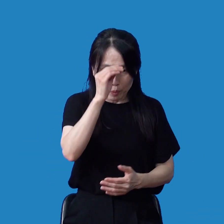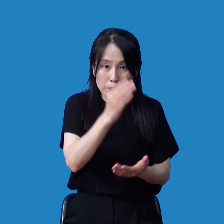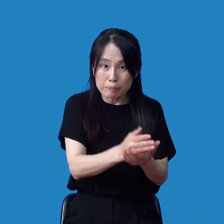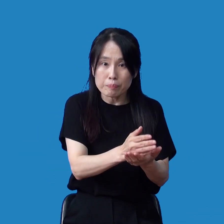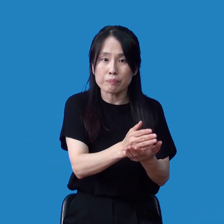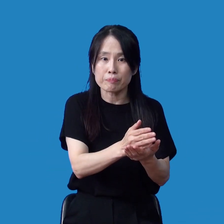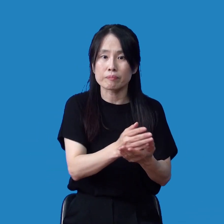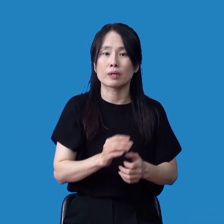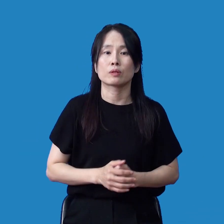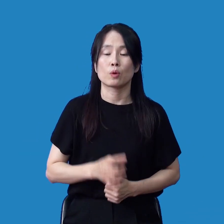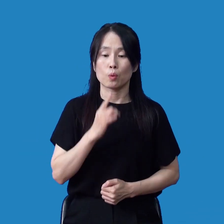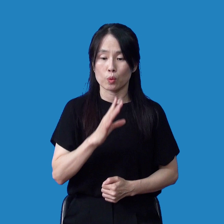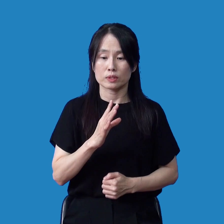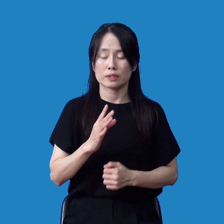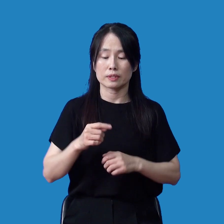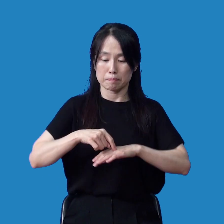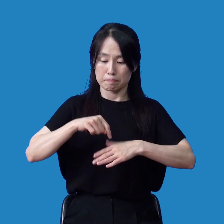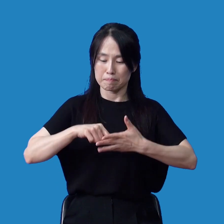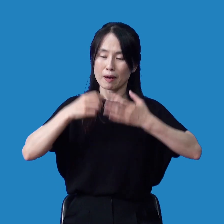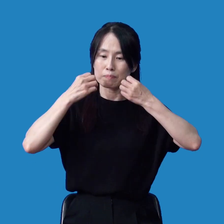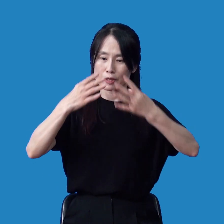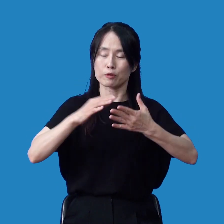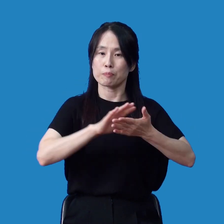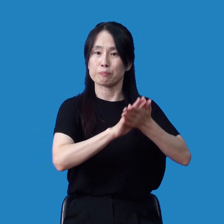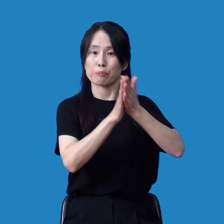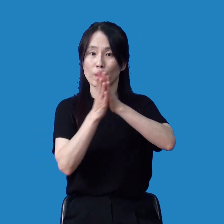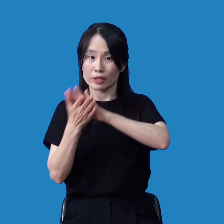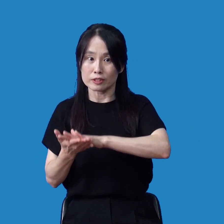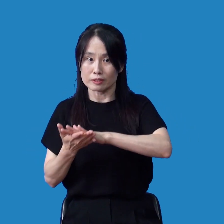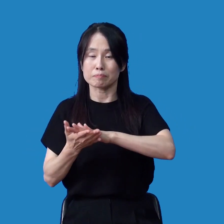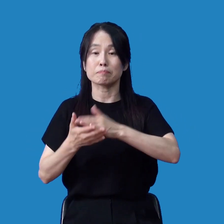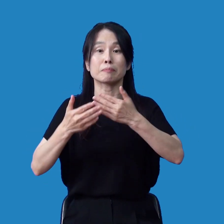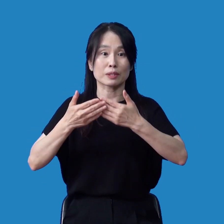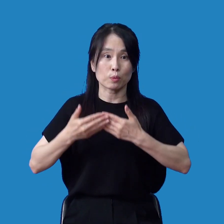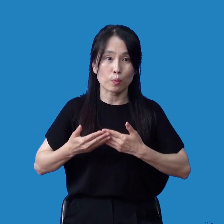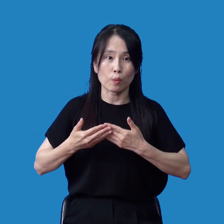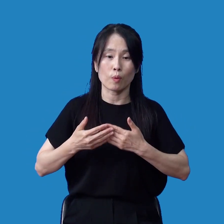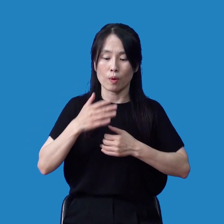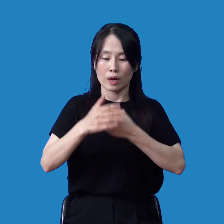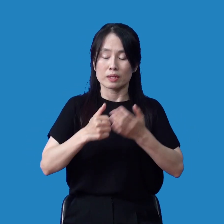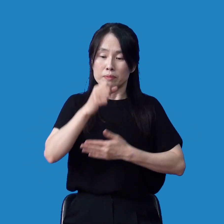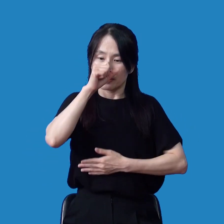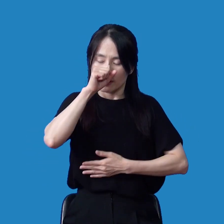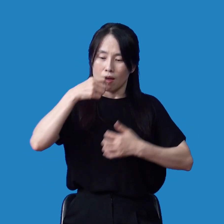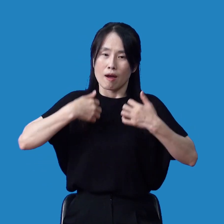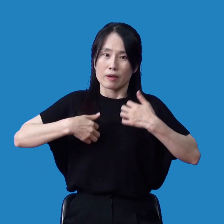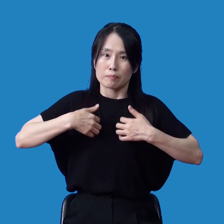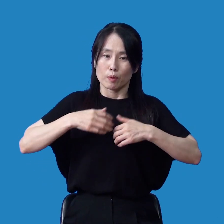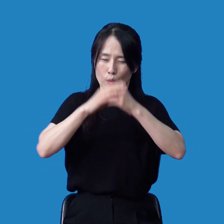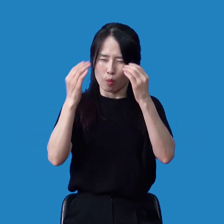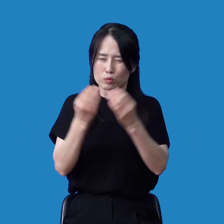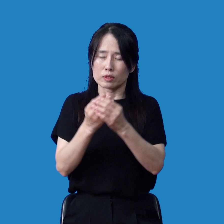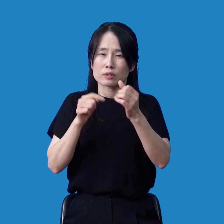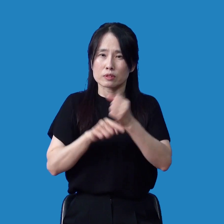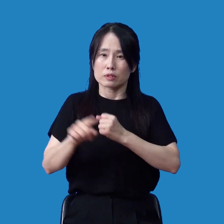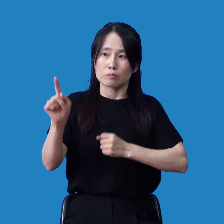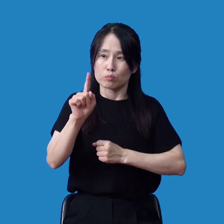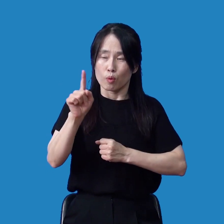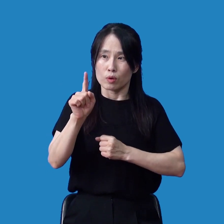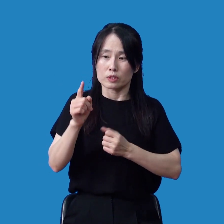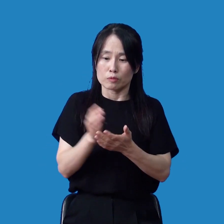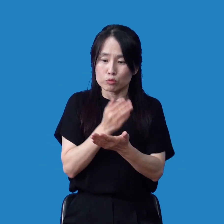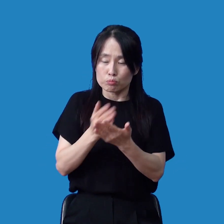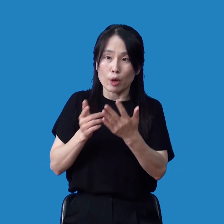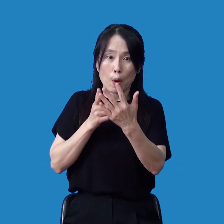말고 그 다음에 오직 마음을 새롭게 함으로 변화를 받아 하나님의 선하시고 기뻐하시고 온전하신 뜻이